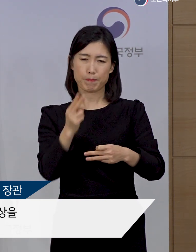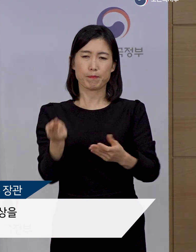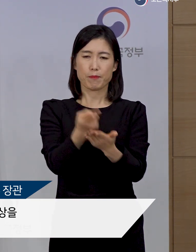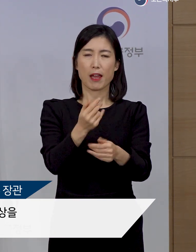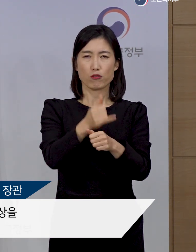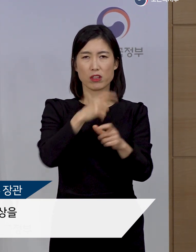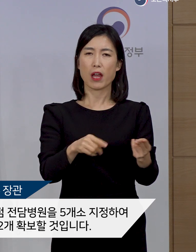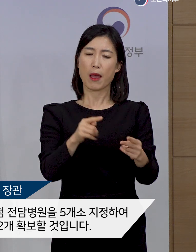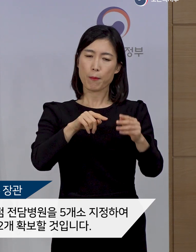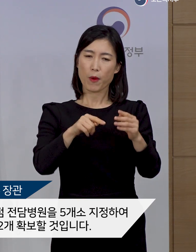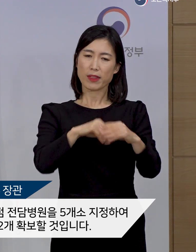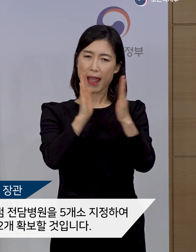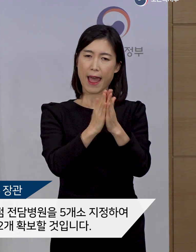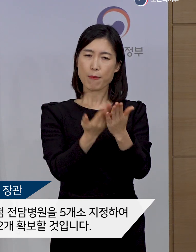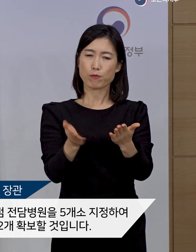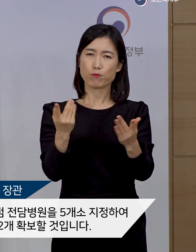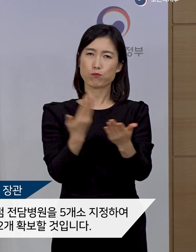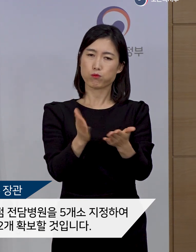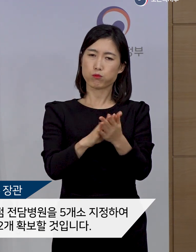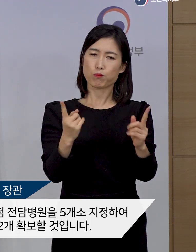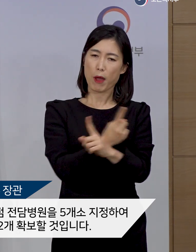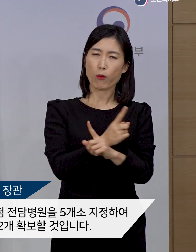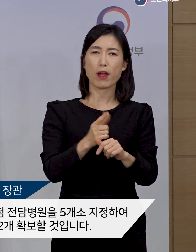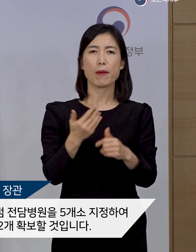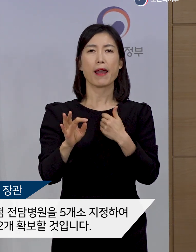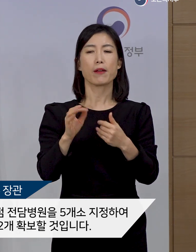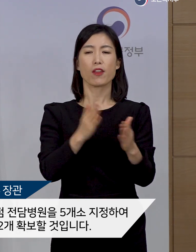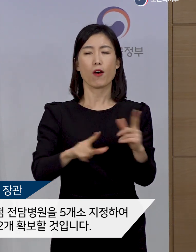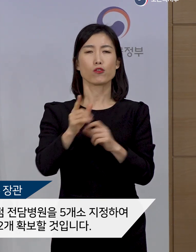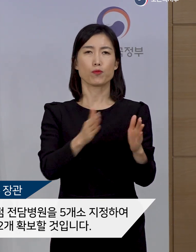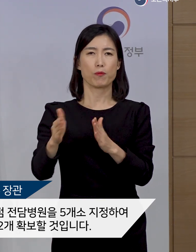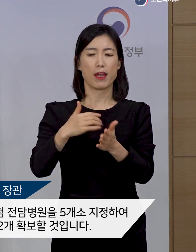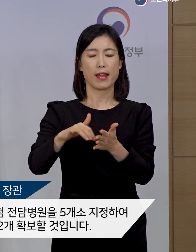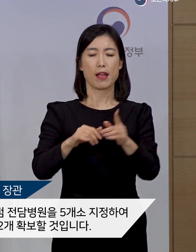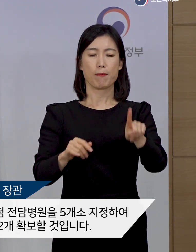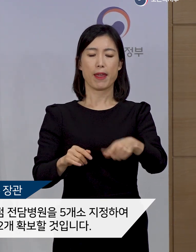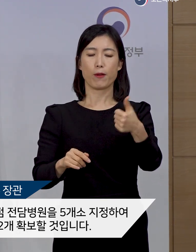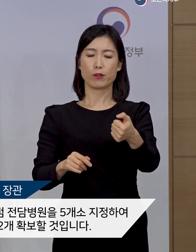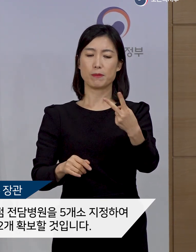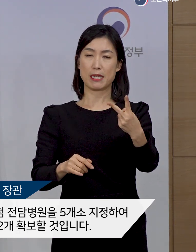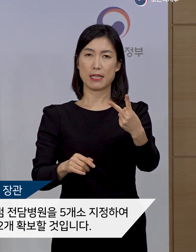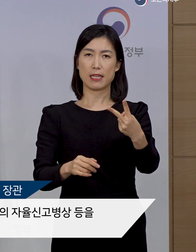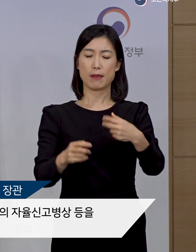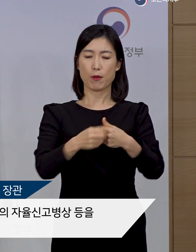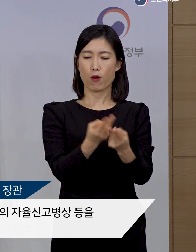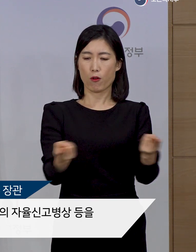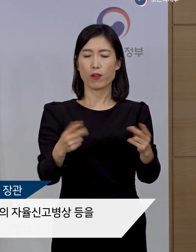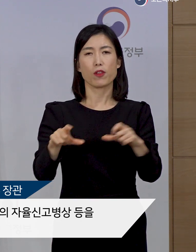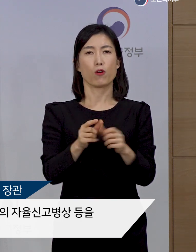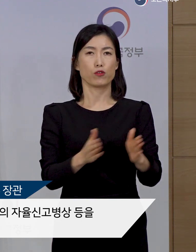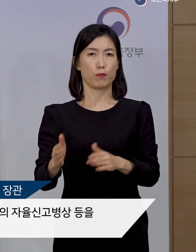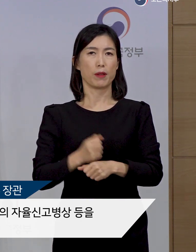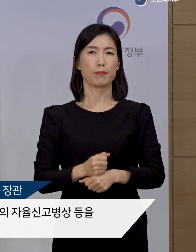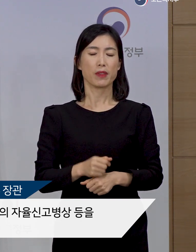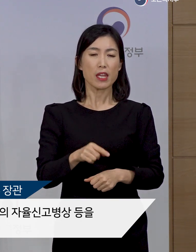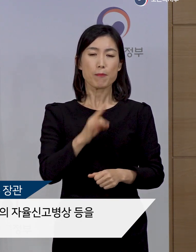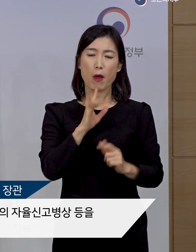중환자 치료병상도 현재 사용 중인 320병상에 더해 300병상을 추가로 확보할